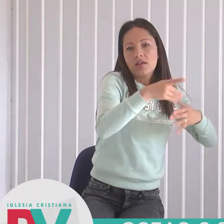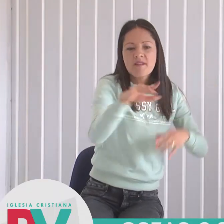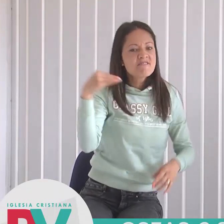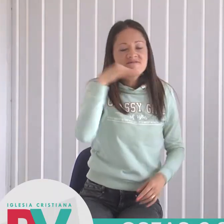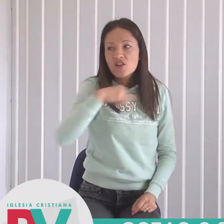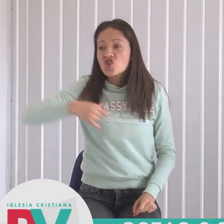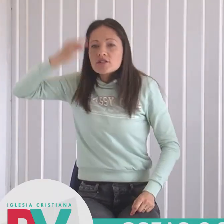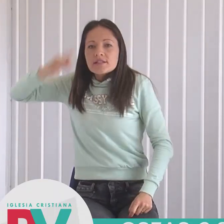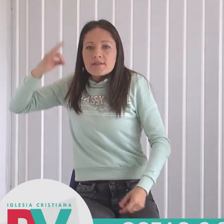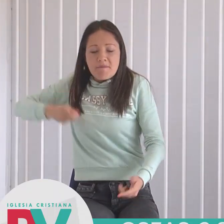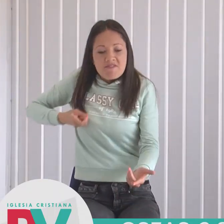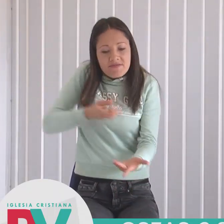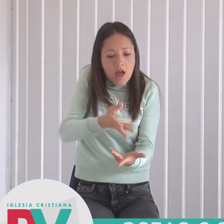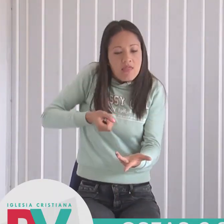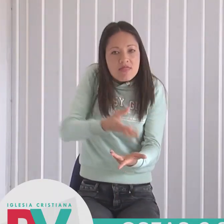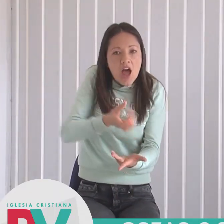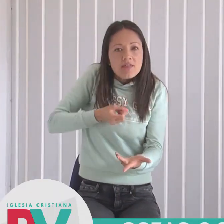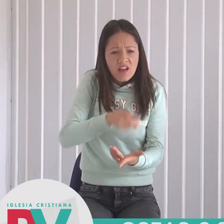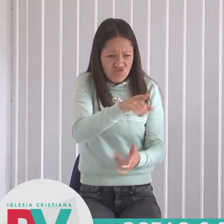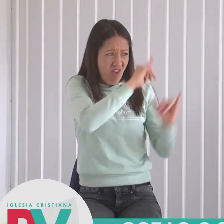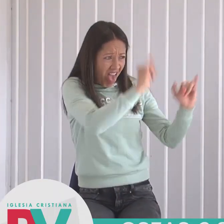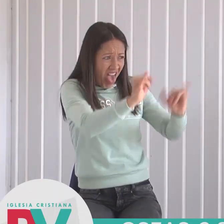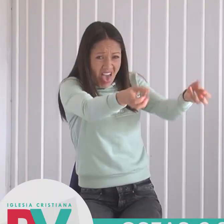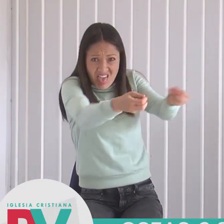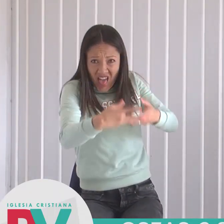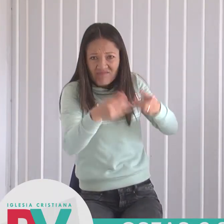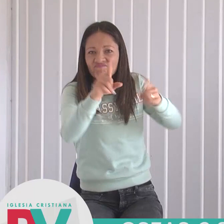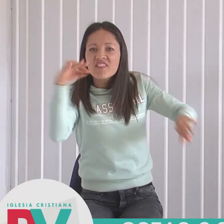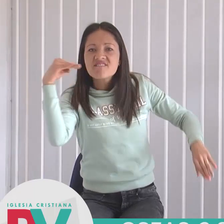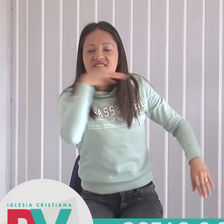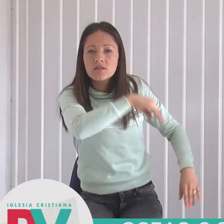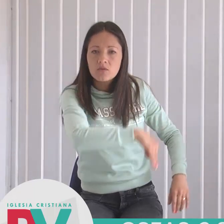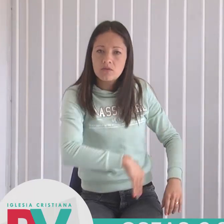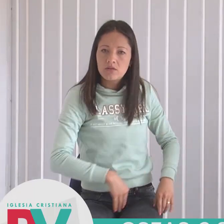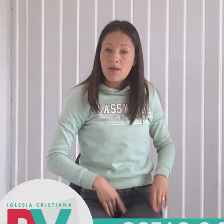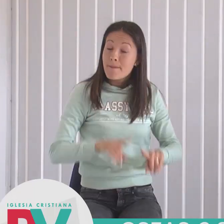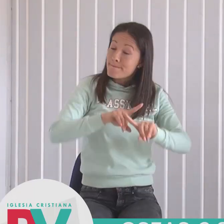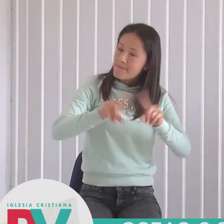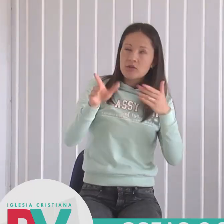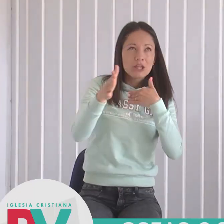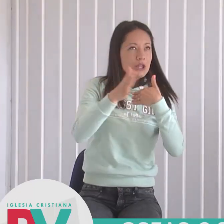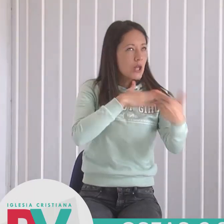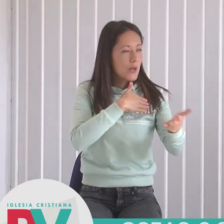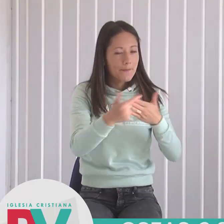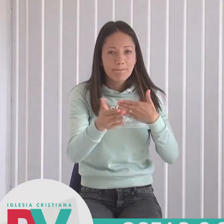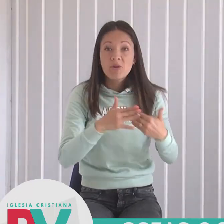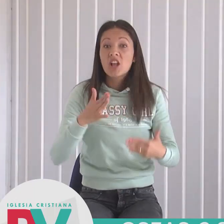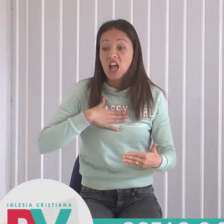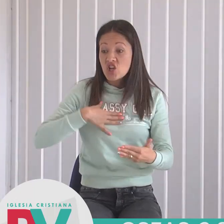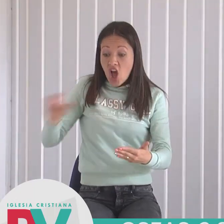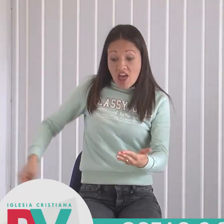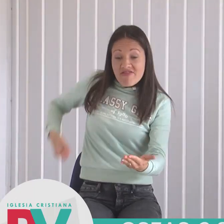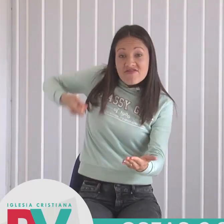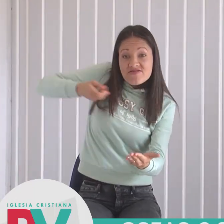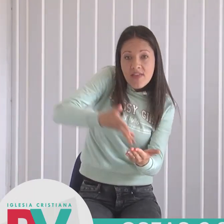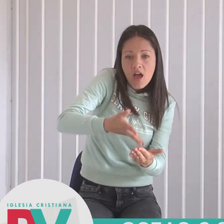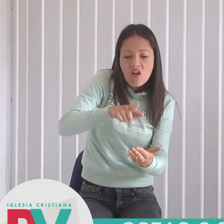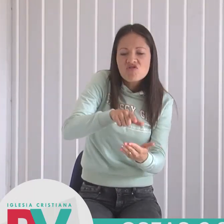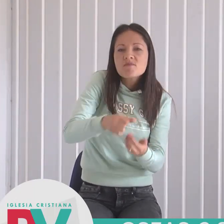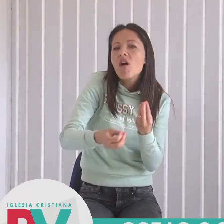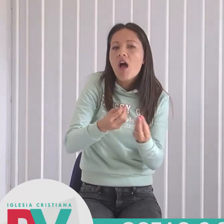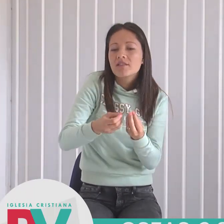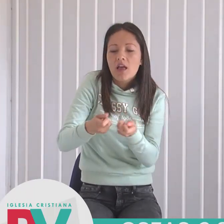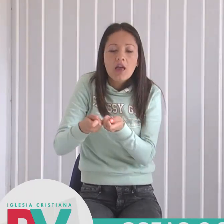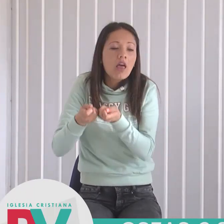he sustentado. Yo, no sus amantes. Pero sin embargo, lo que yo le daba, ¿a quién se lo